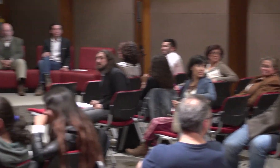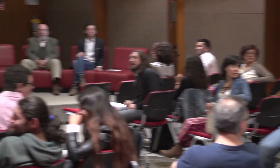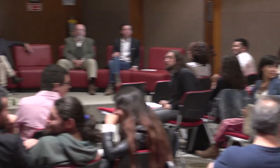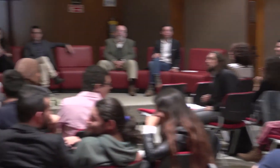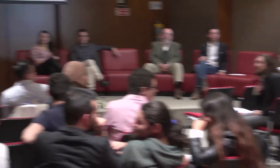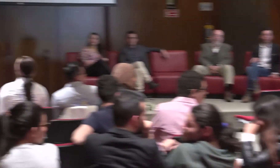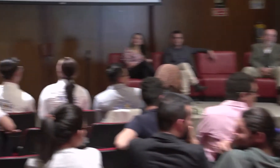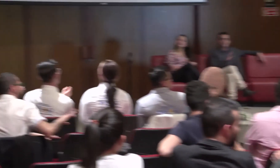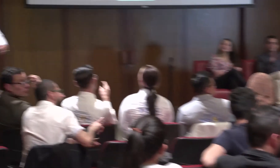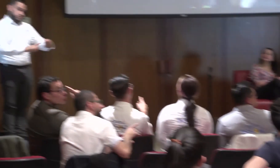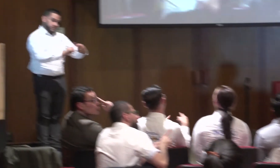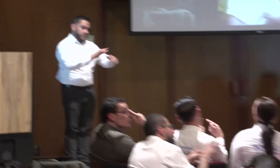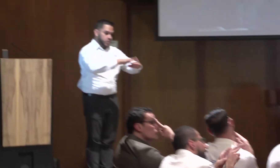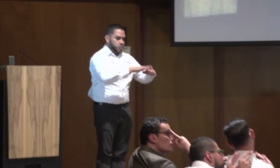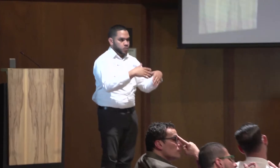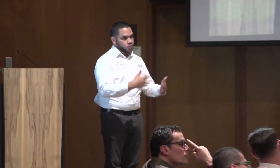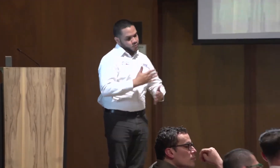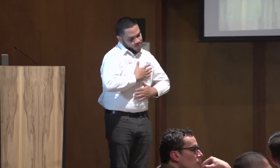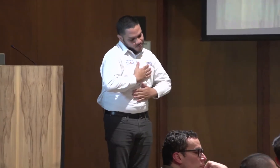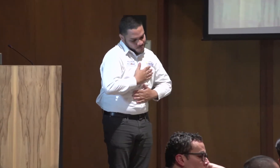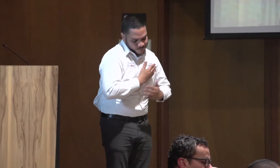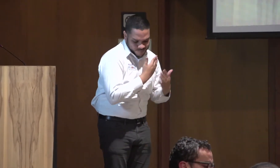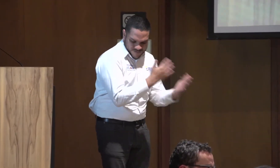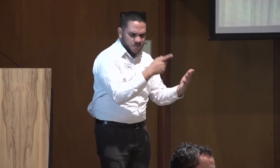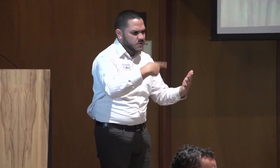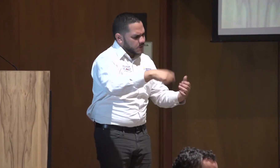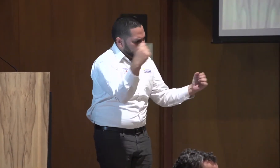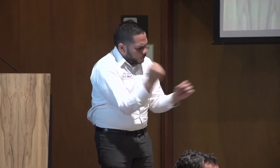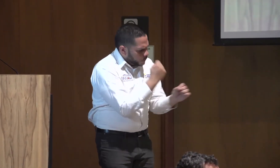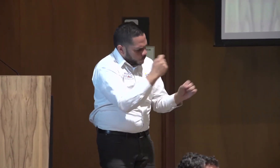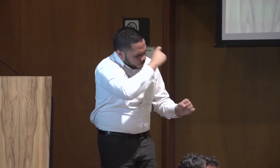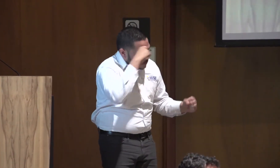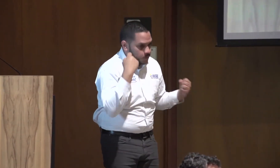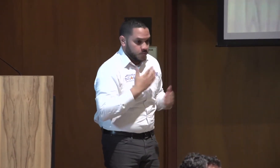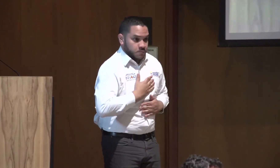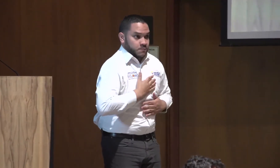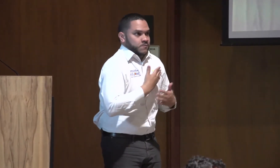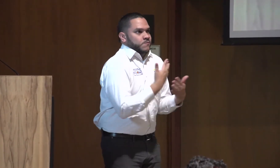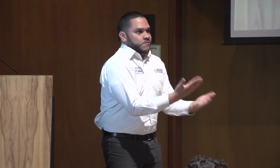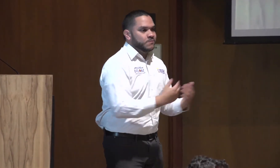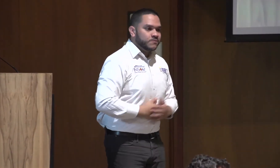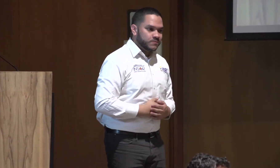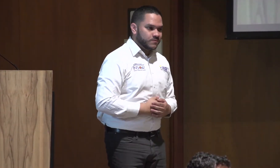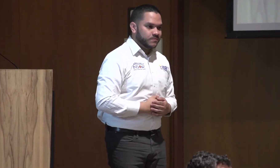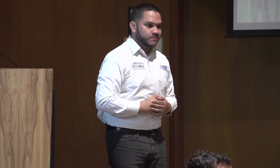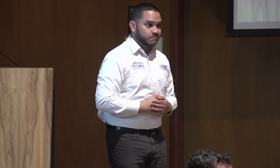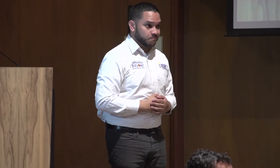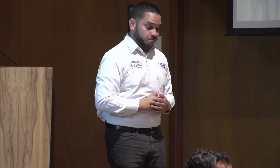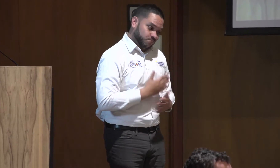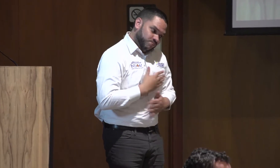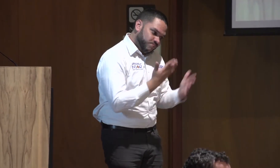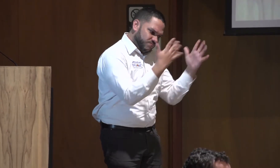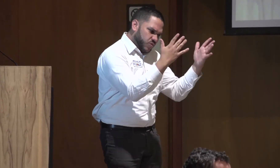Bueno, lo primero es felicitarlos por ese esfuerzo tan grande de animarse a